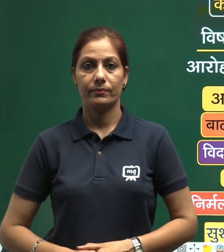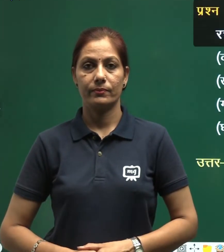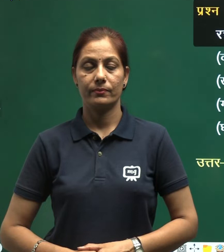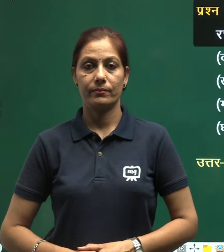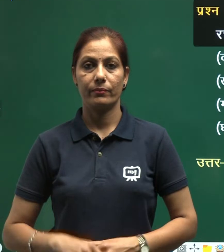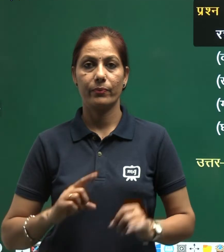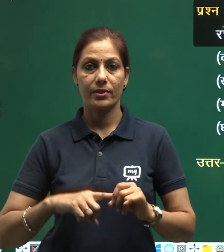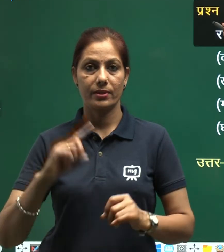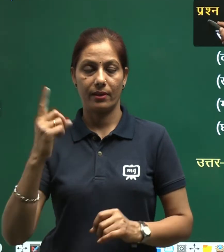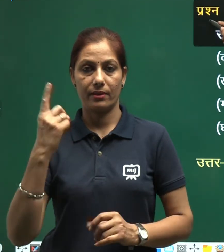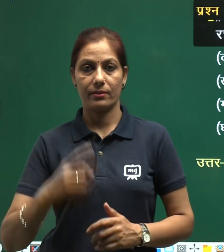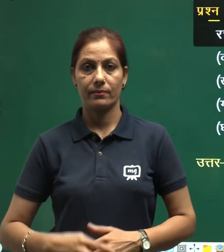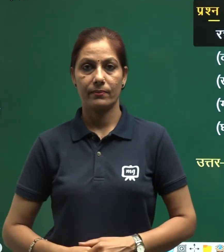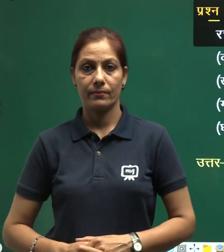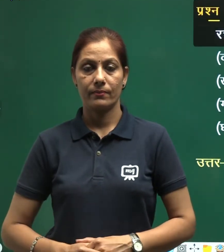प्रश्न 1,